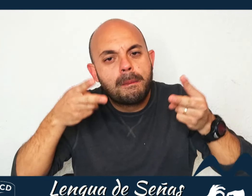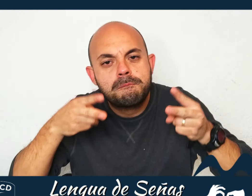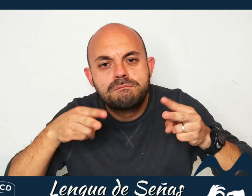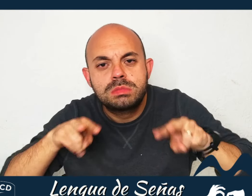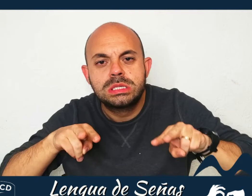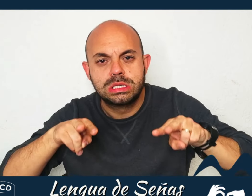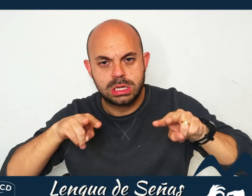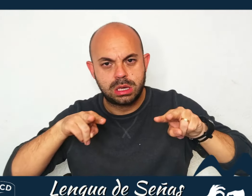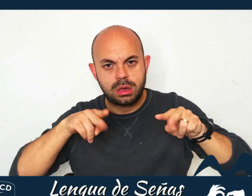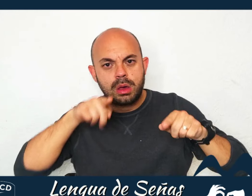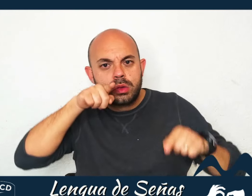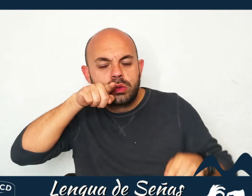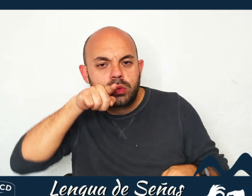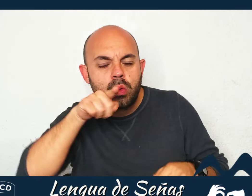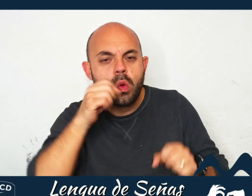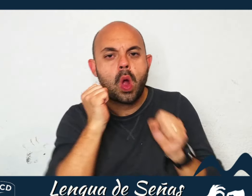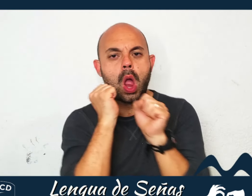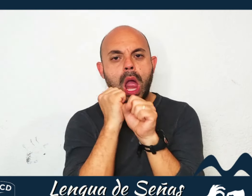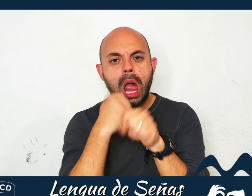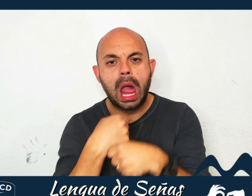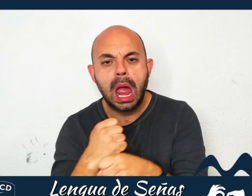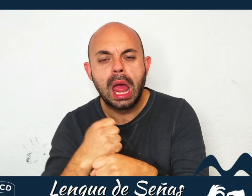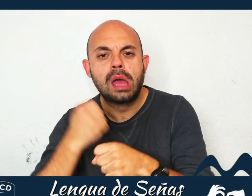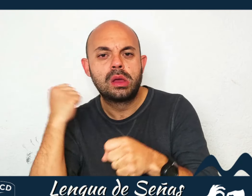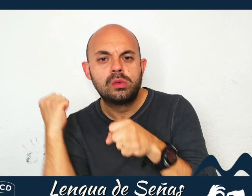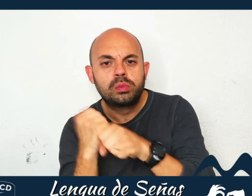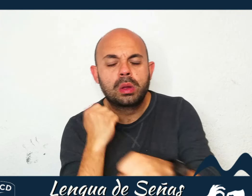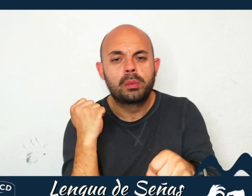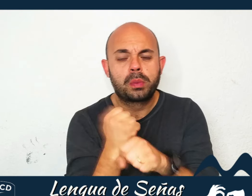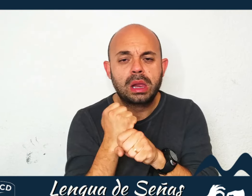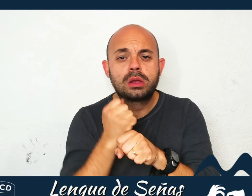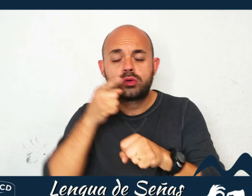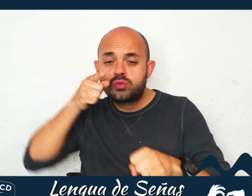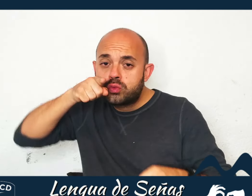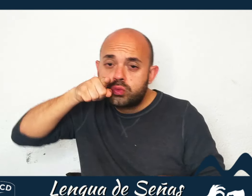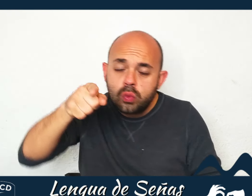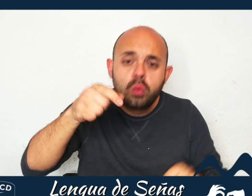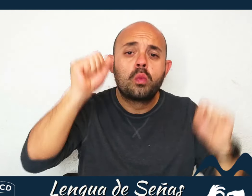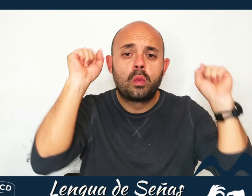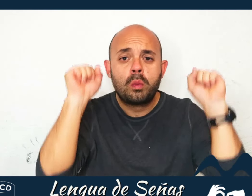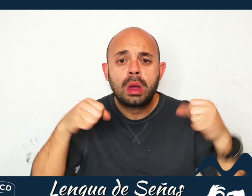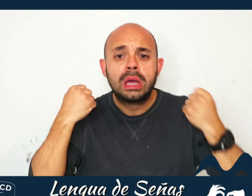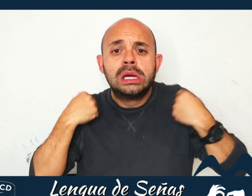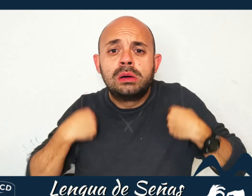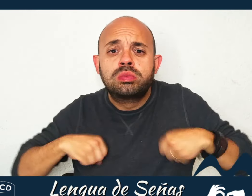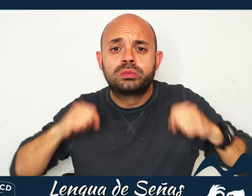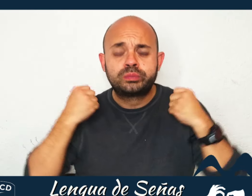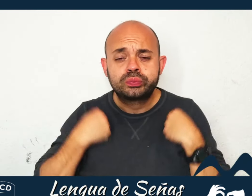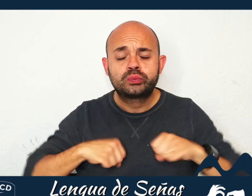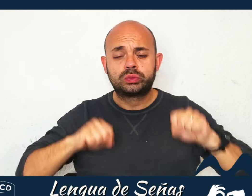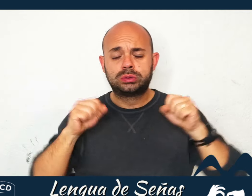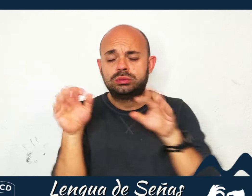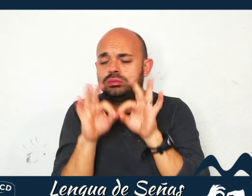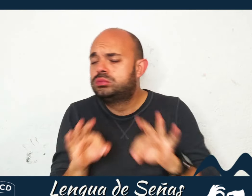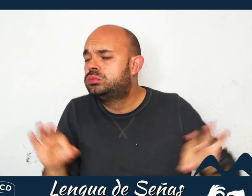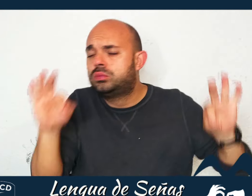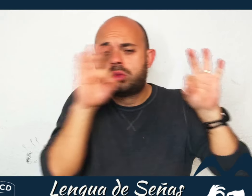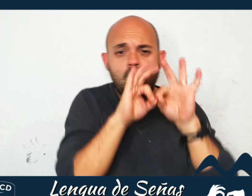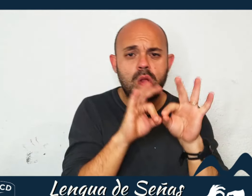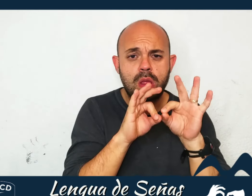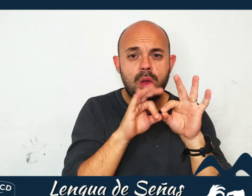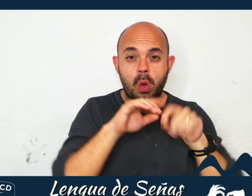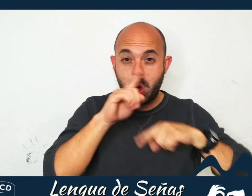que tanto hablamos, se conviertan en realidades a través de esfuerzo, a través del trabajo. Es en la labor en